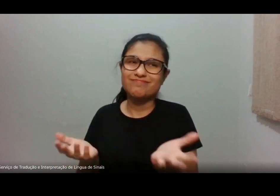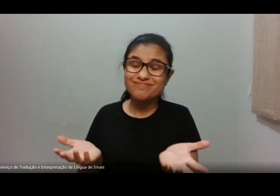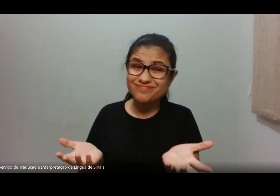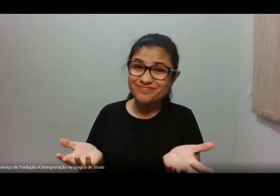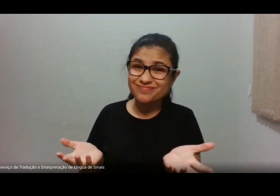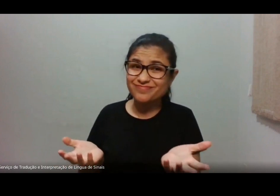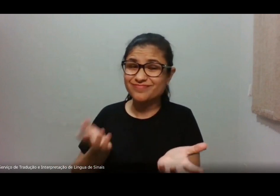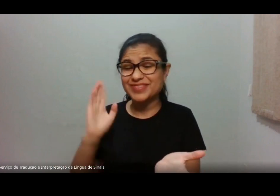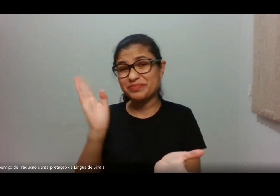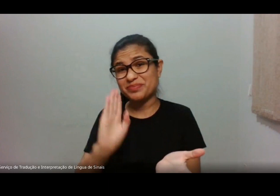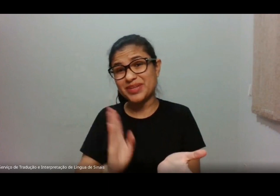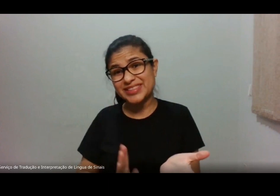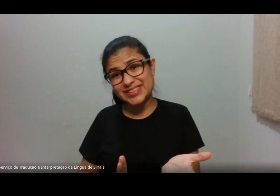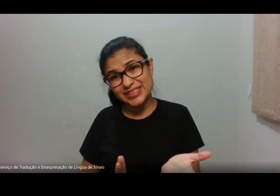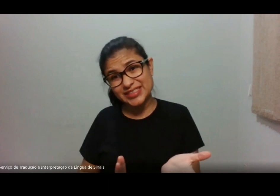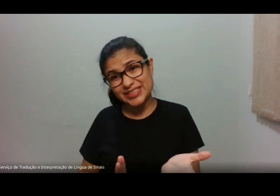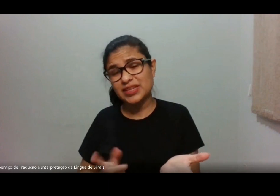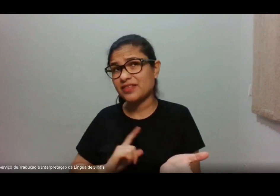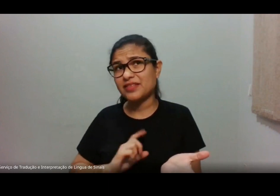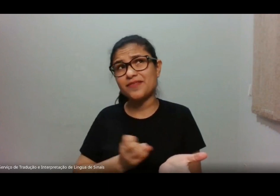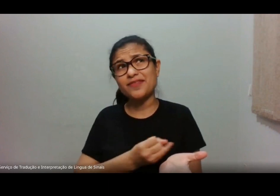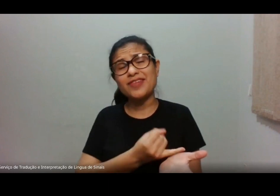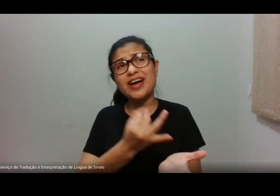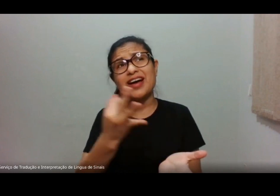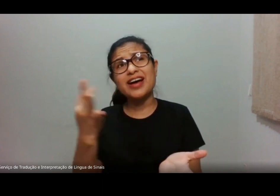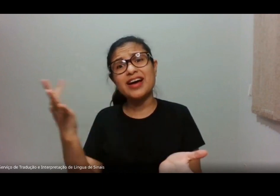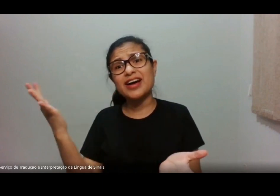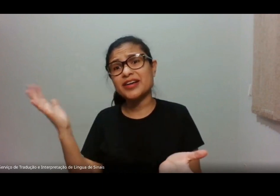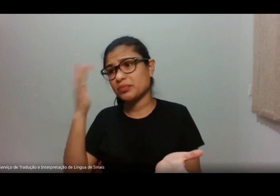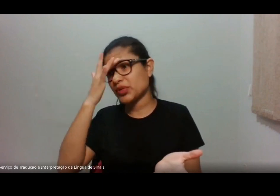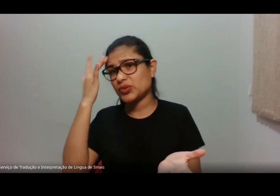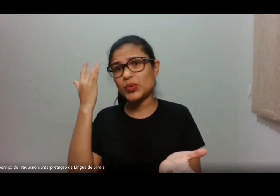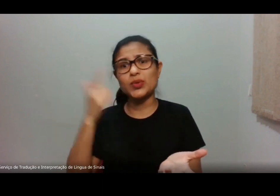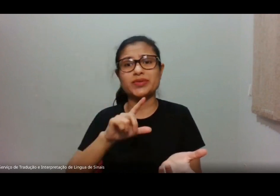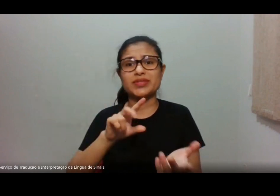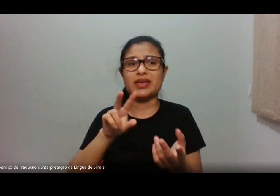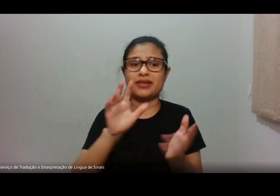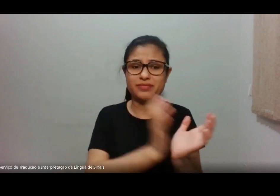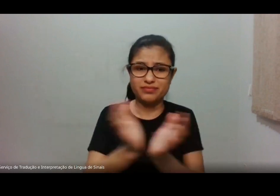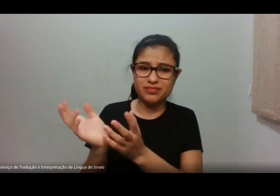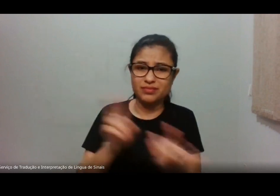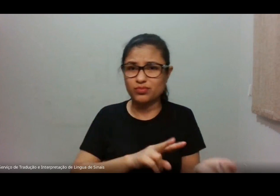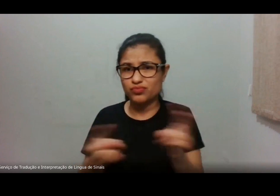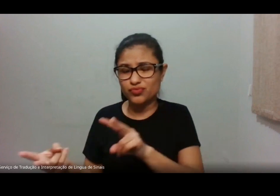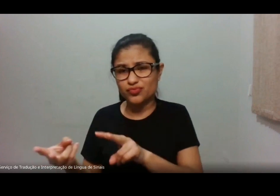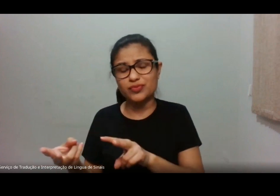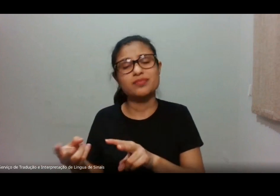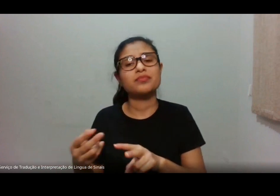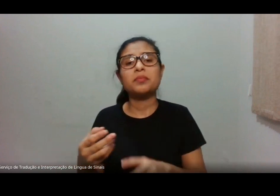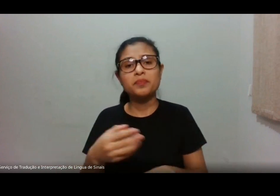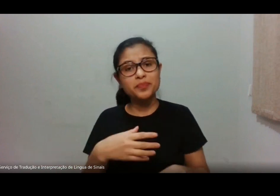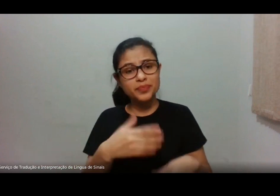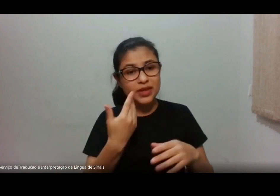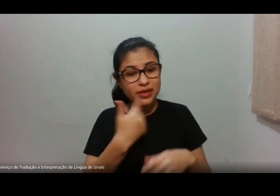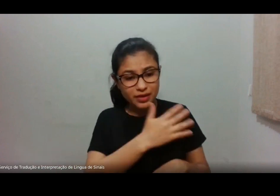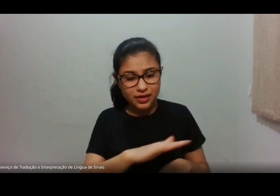o Brasil, né? Nosso Brasil é cheio de casos de transclasses, é cheio de casos, meninos, meninas que